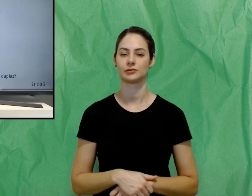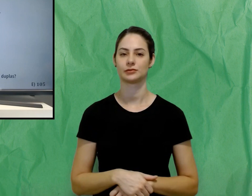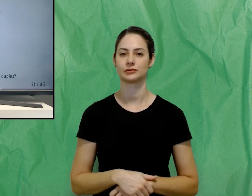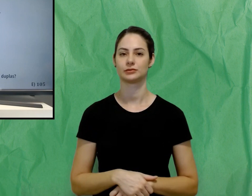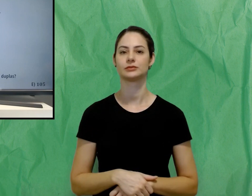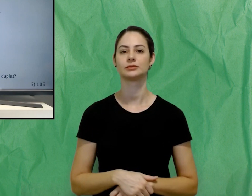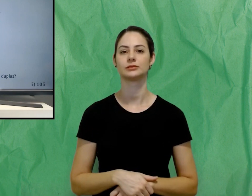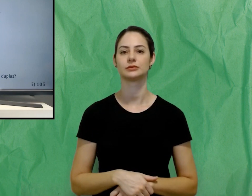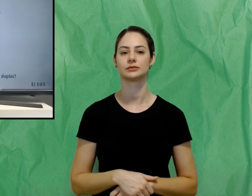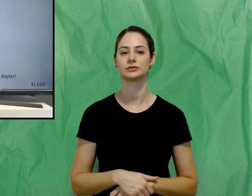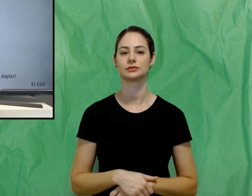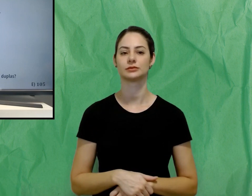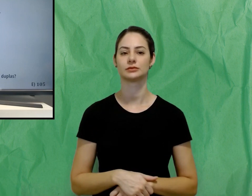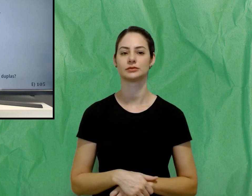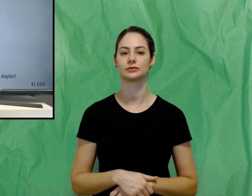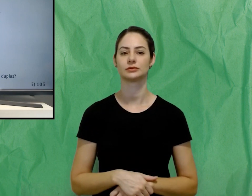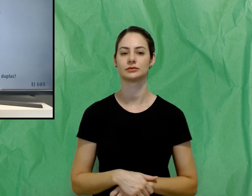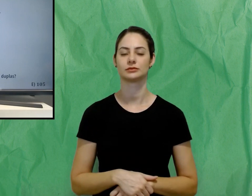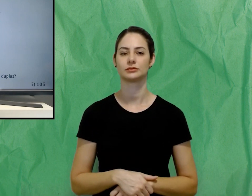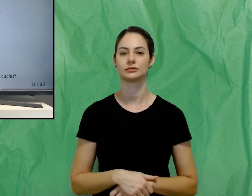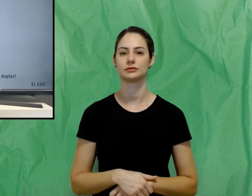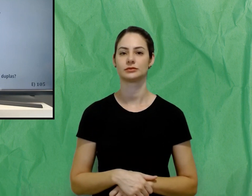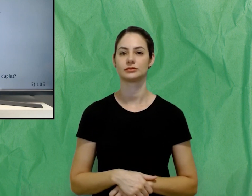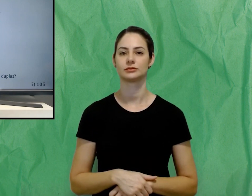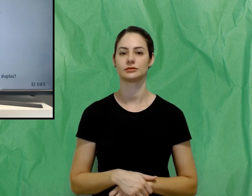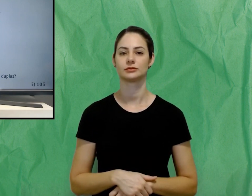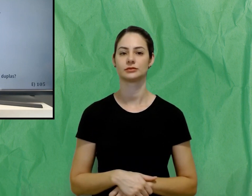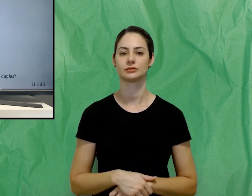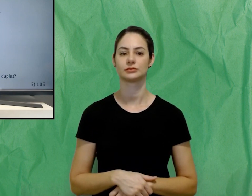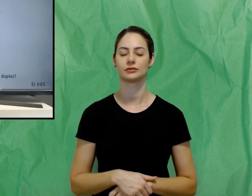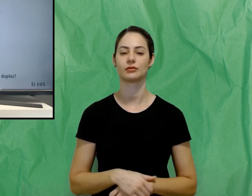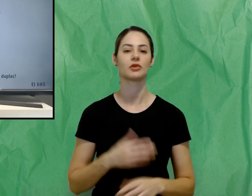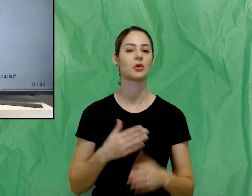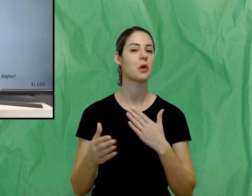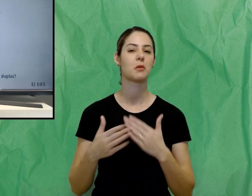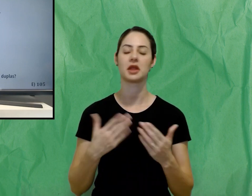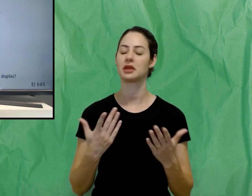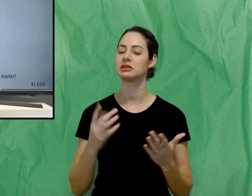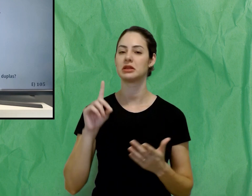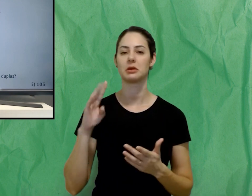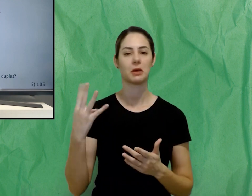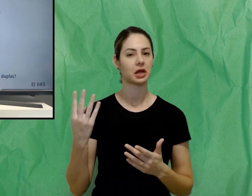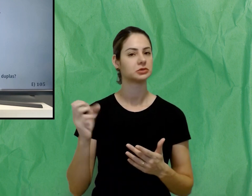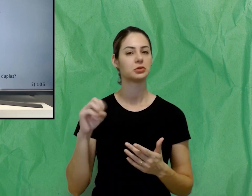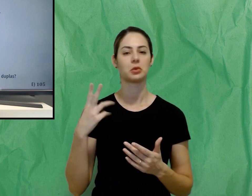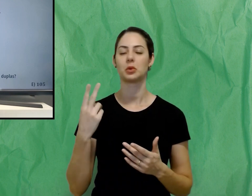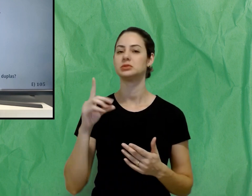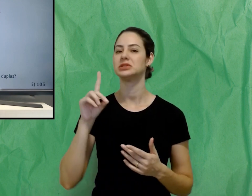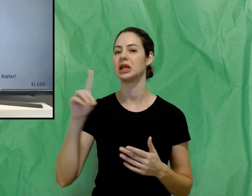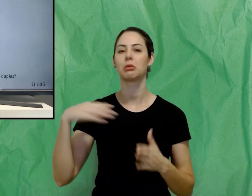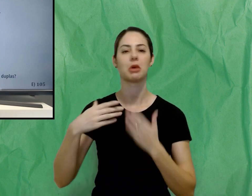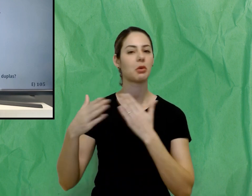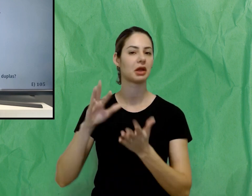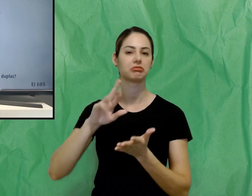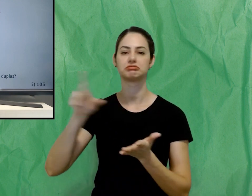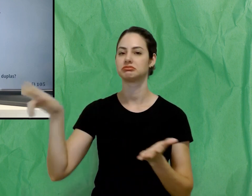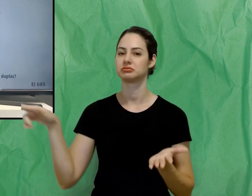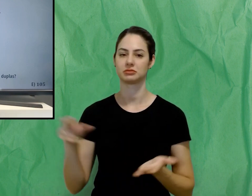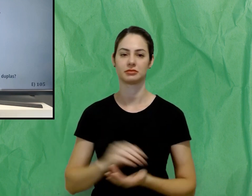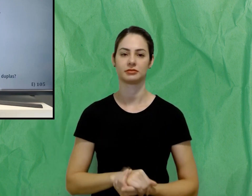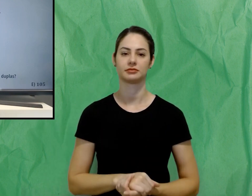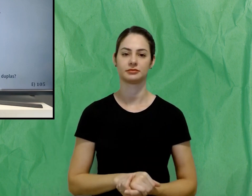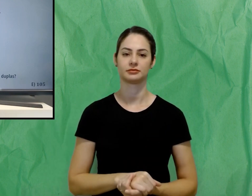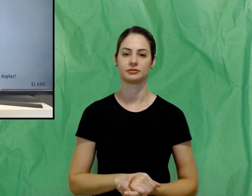e poderia ser outro também, qualquer que sejam as escolhas dos destros que iriam entrar aqui. Mas como eu já defini